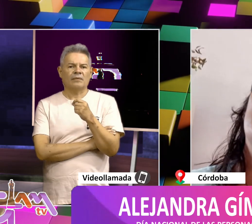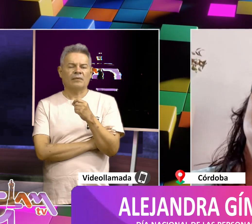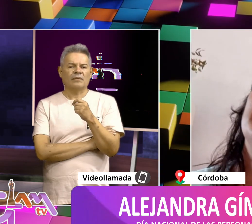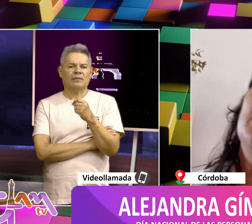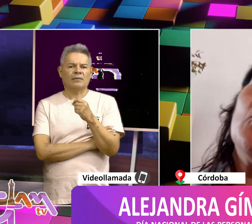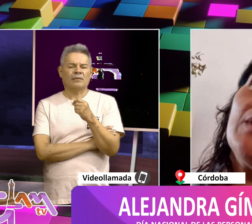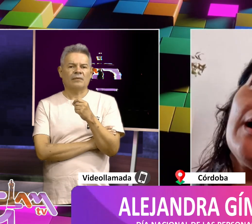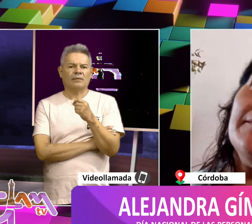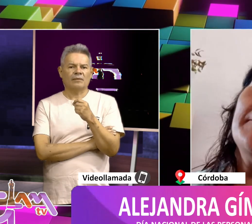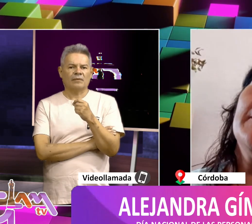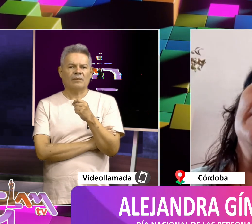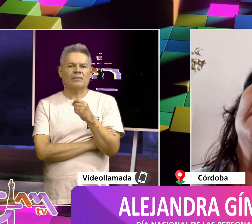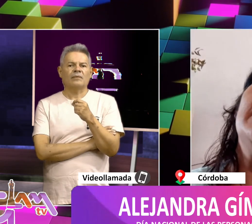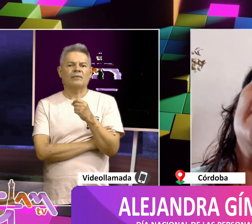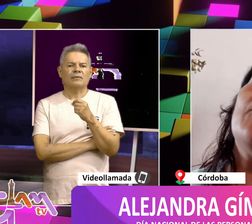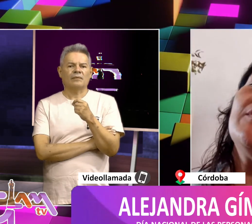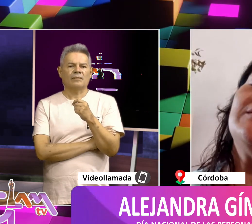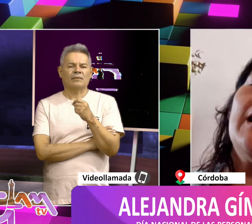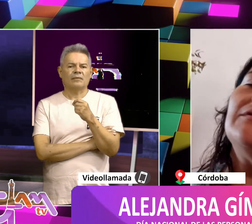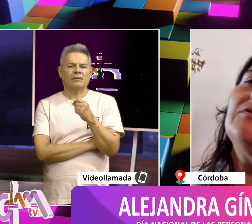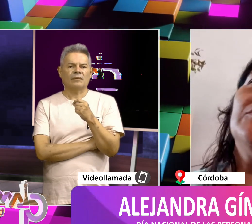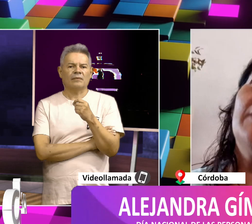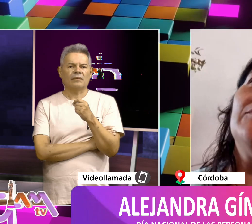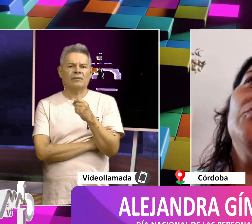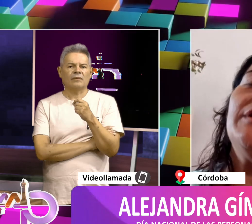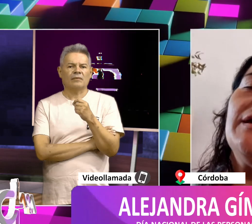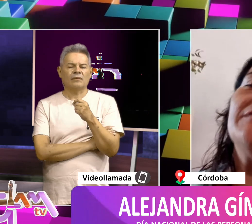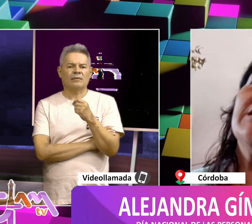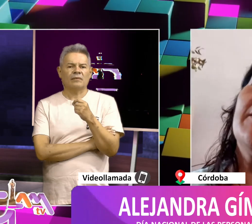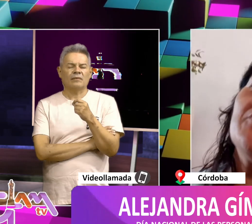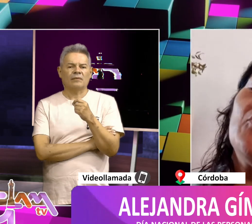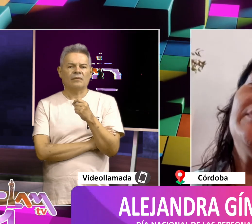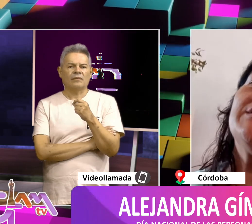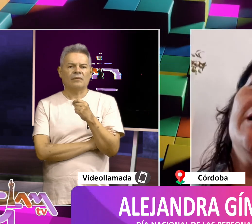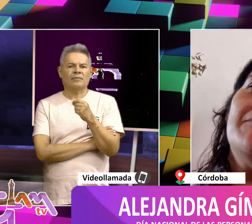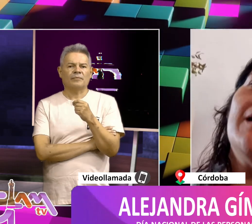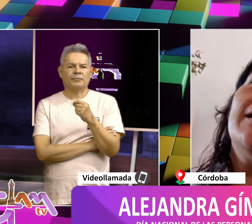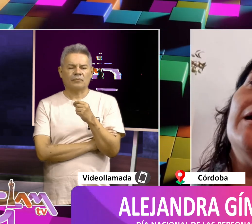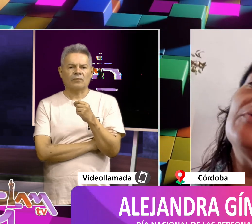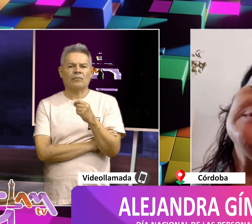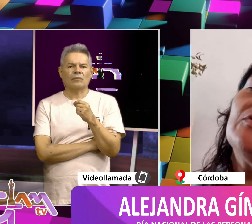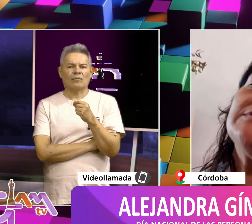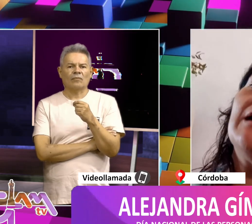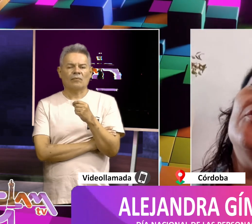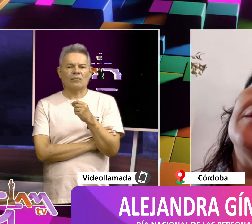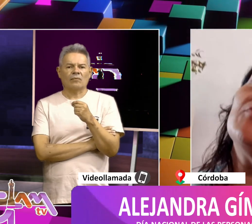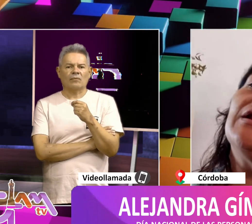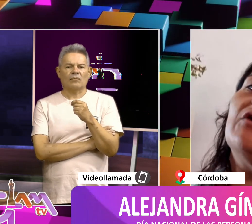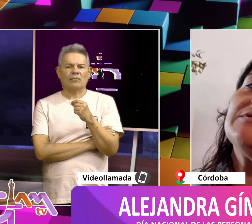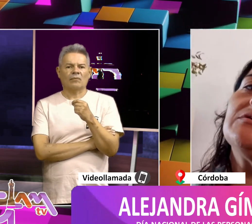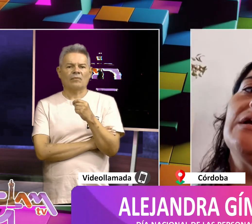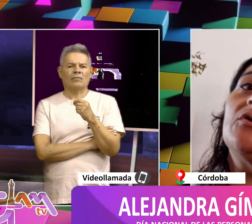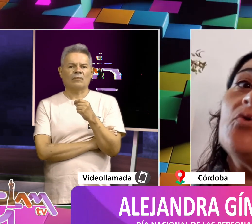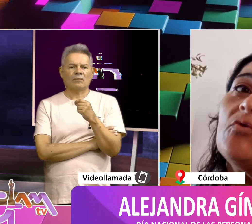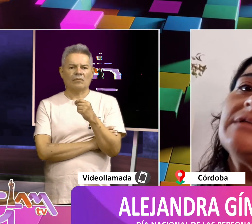de manera particular, y después de tanto ir, llevar notas, llamar a la obra social, logramos que